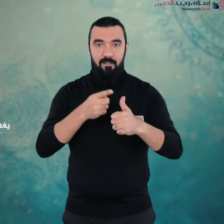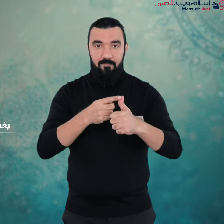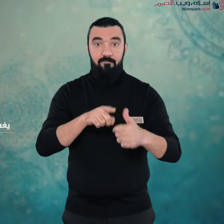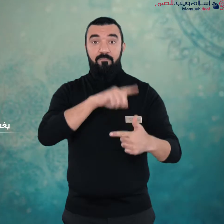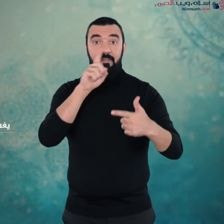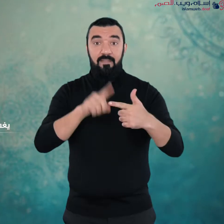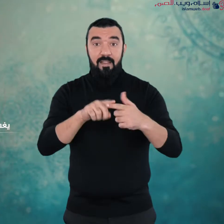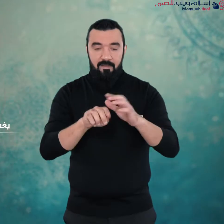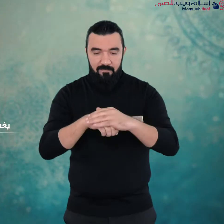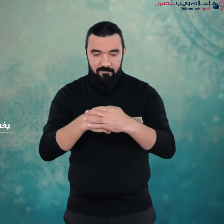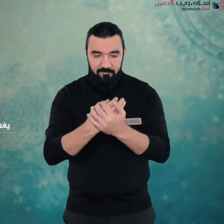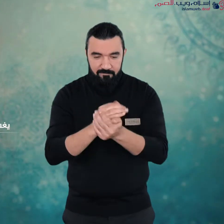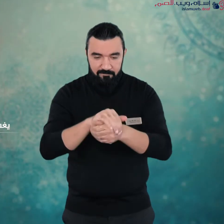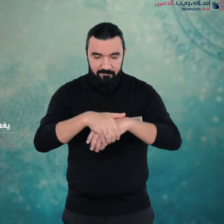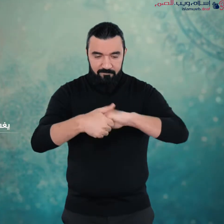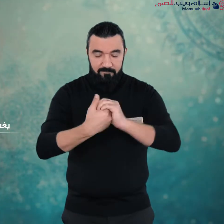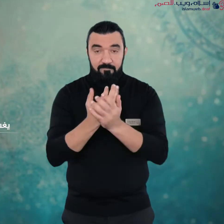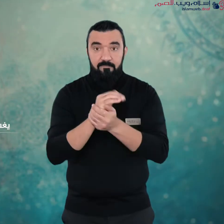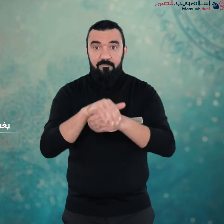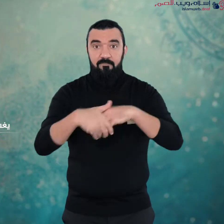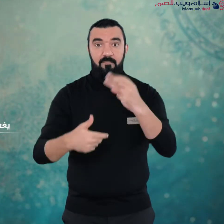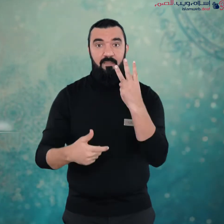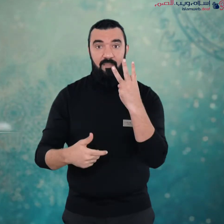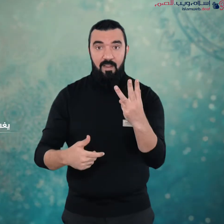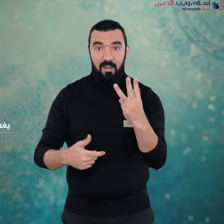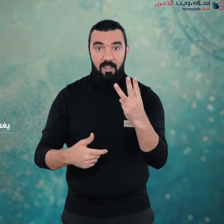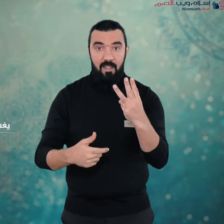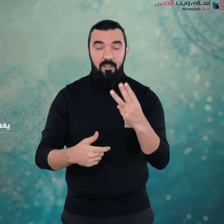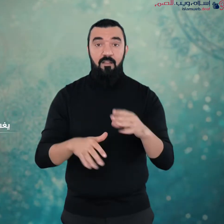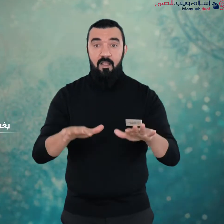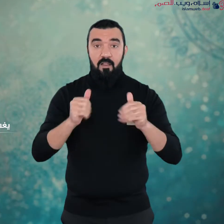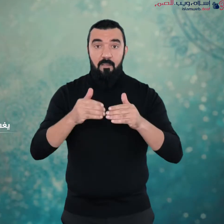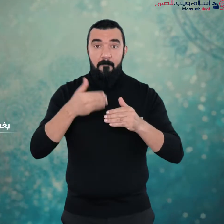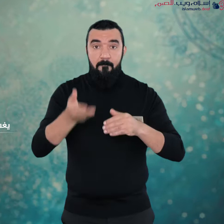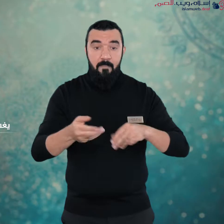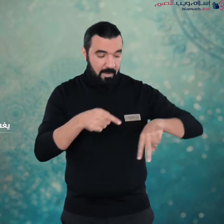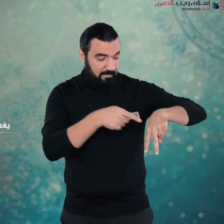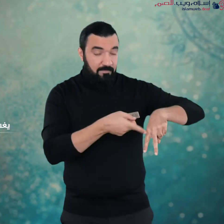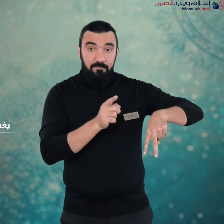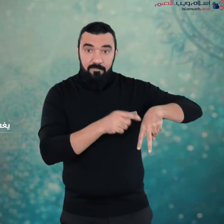كفيه ثلاث مرات يغسل فرجه بيده اليسرى